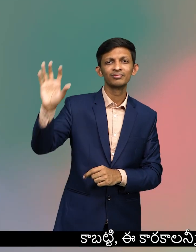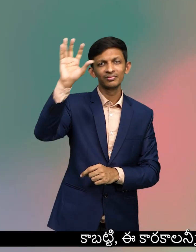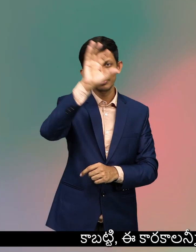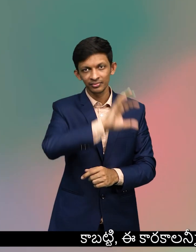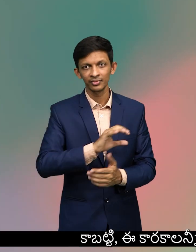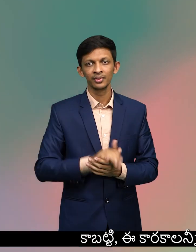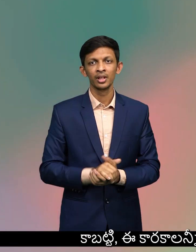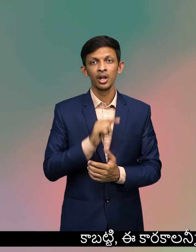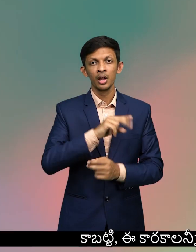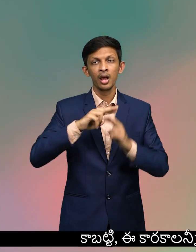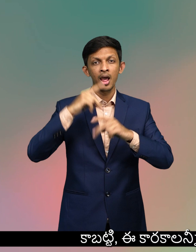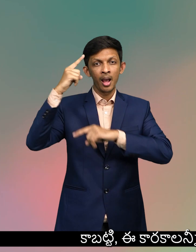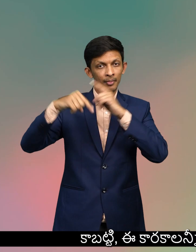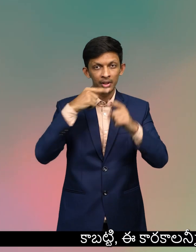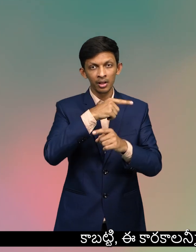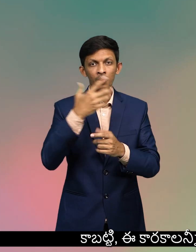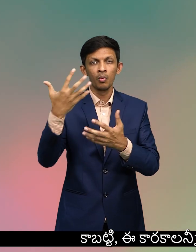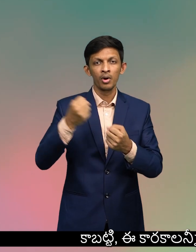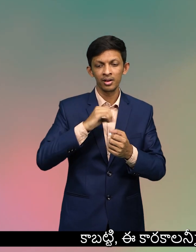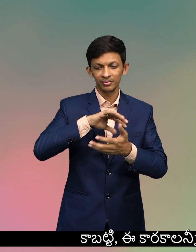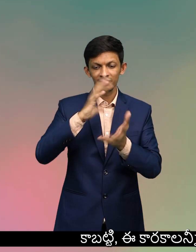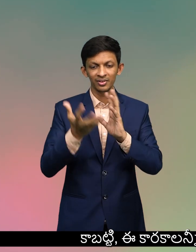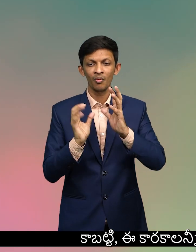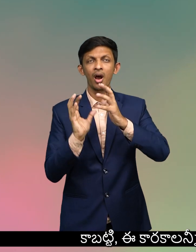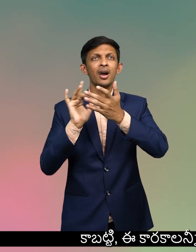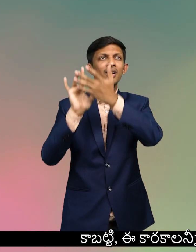కారకాలన్నీ ప్రపంచీకరణకు ప్రారంభిస్తాయి.